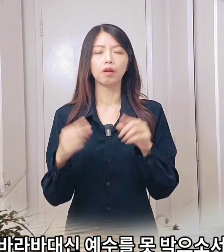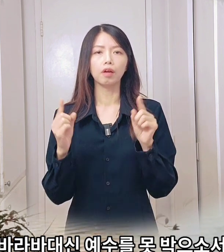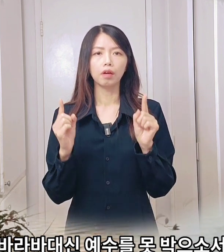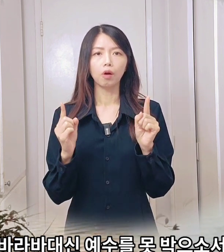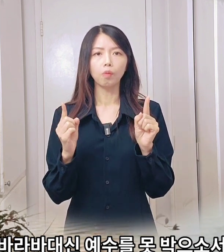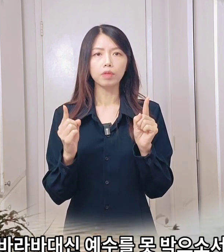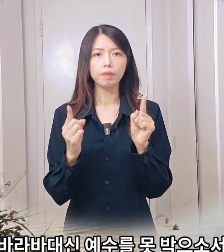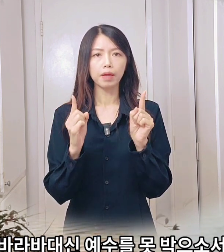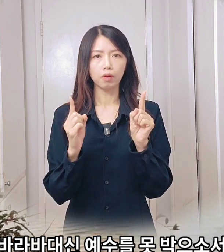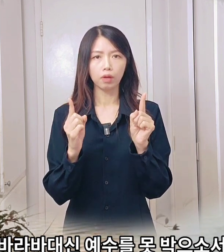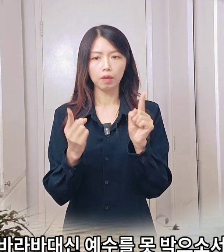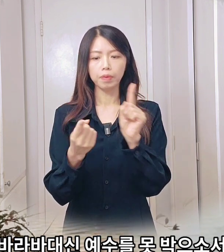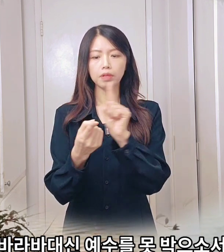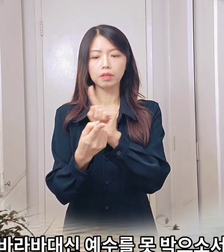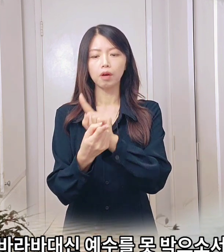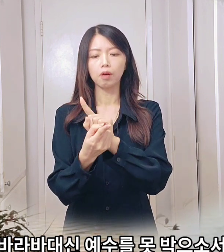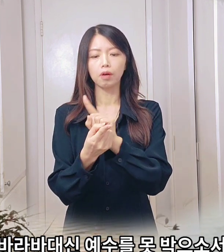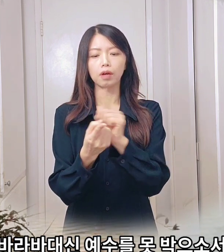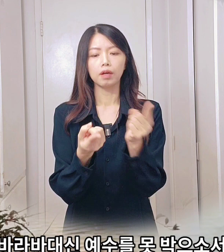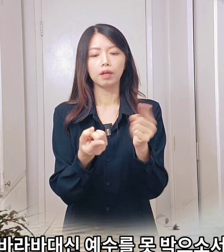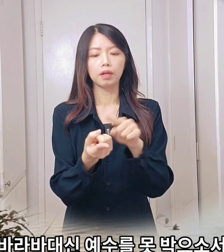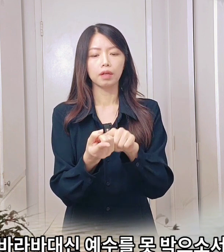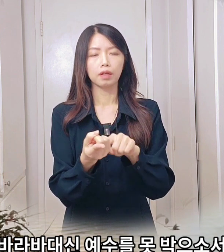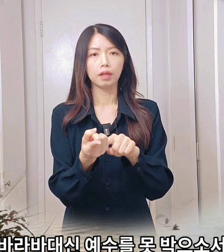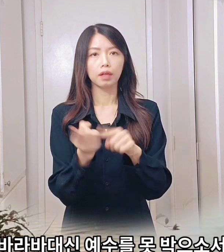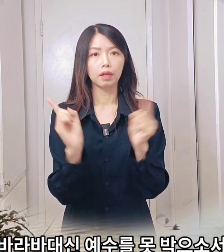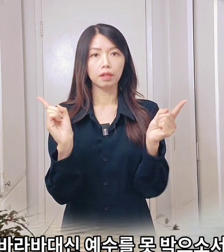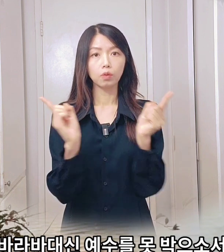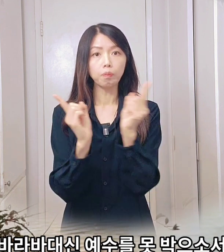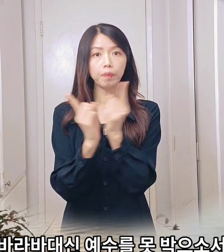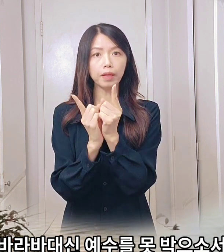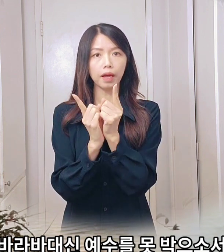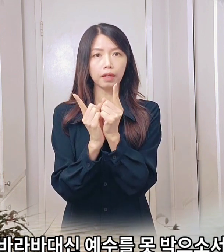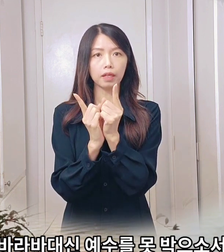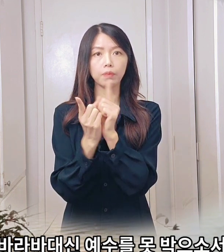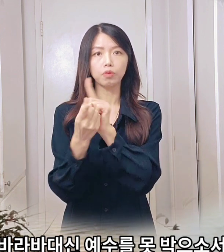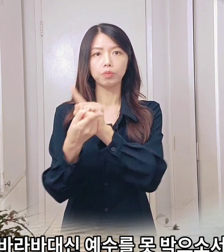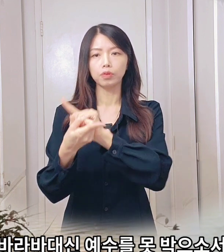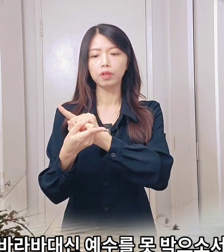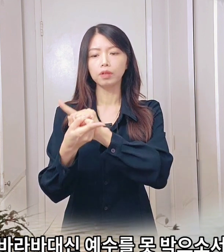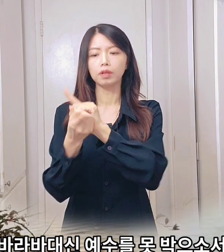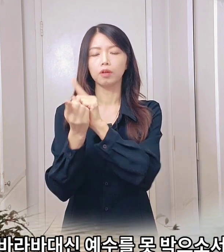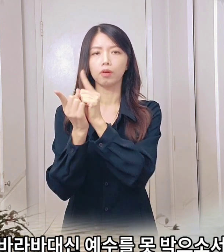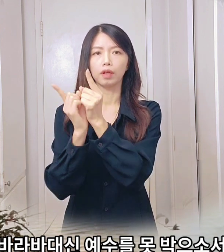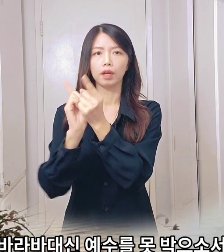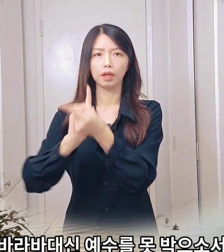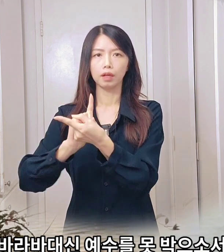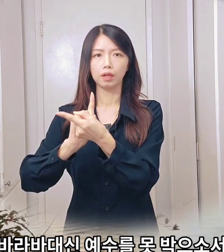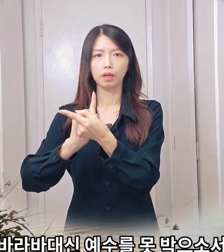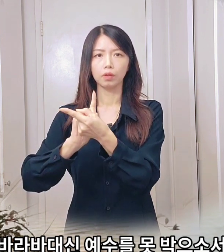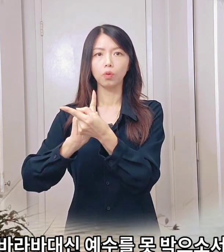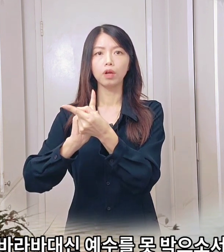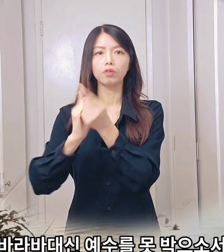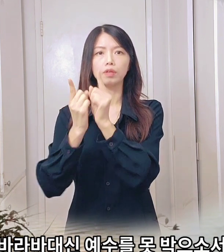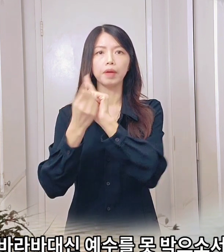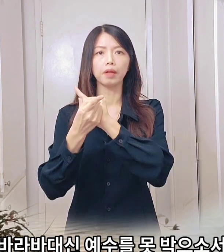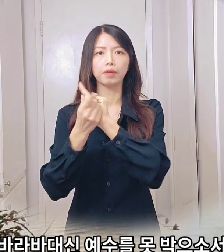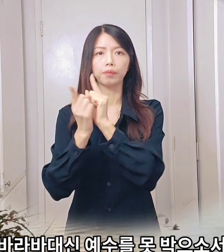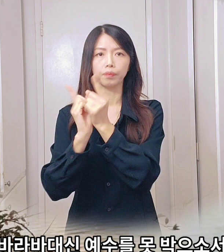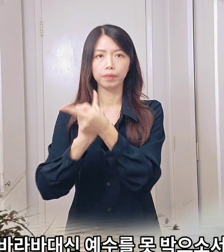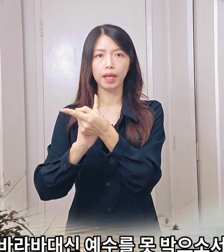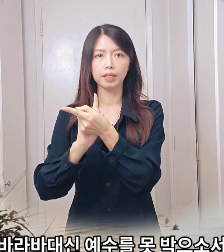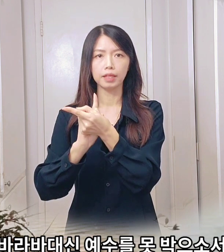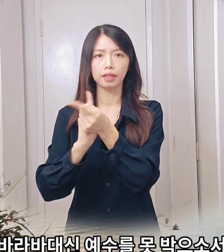수어는요. 검지만 이렇게 피셔서 이 손바닥, 이 부분을 이렇게